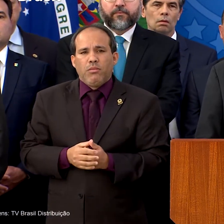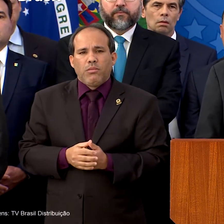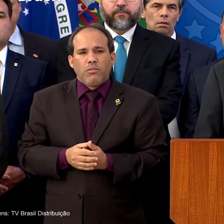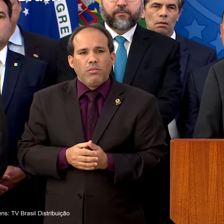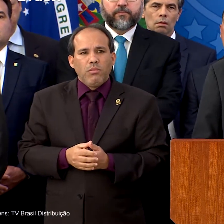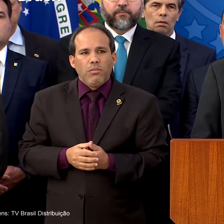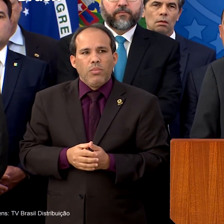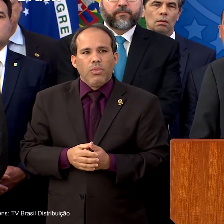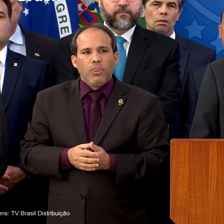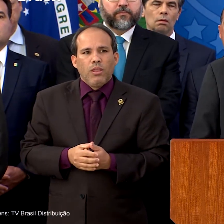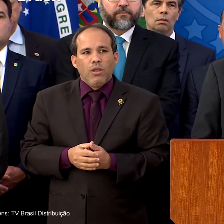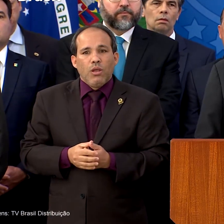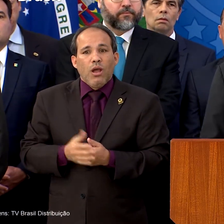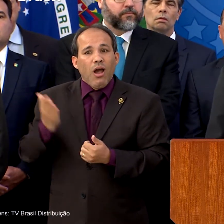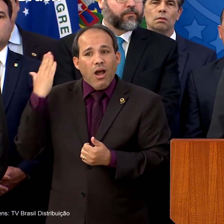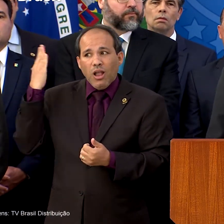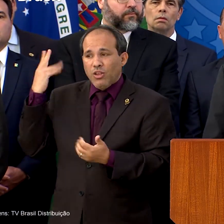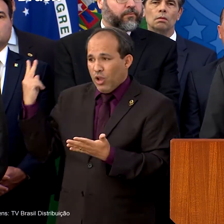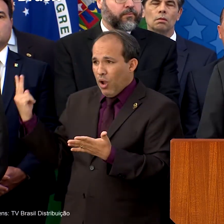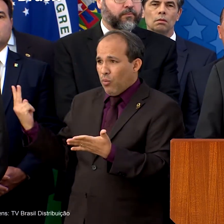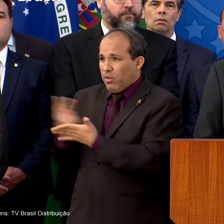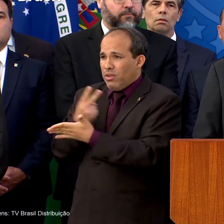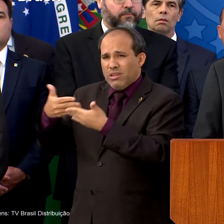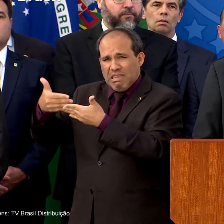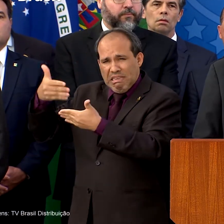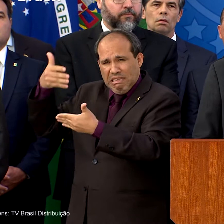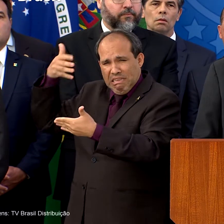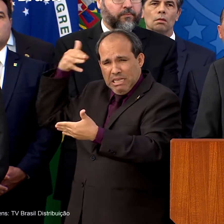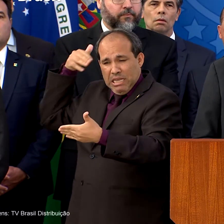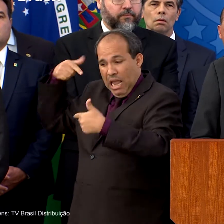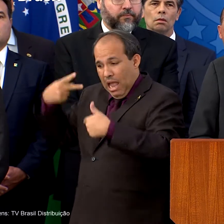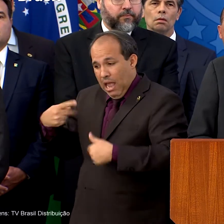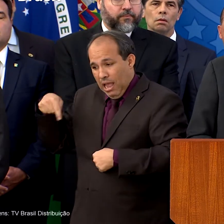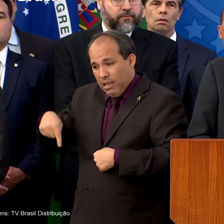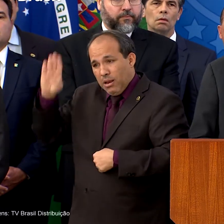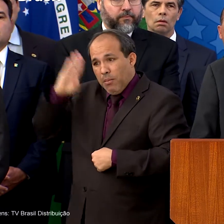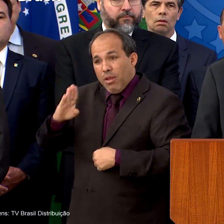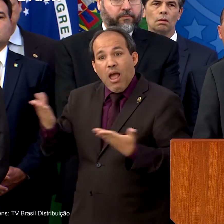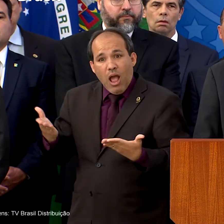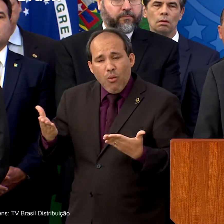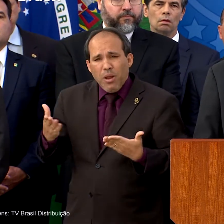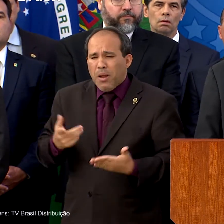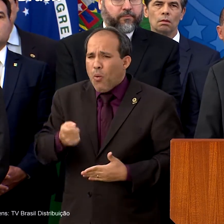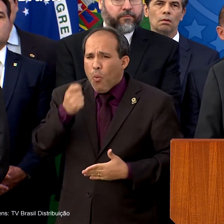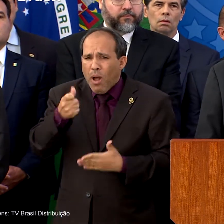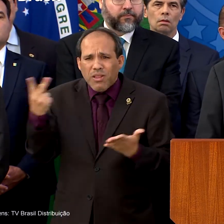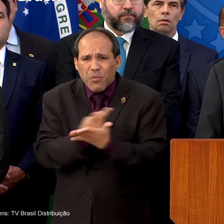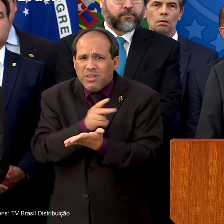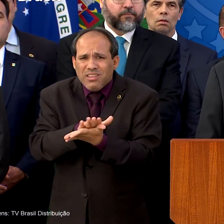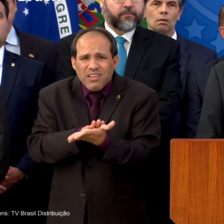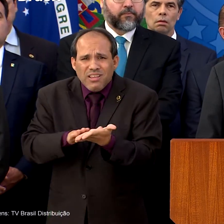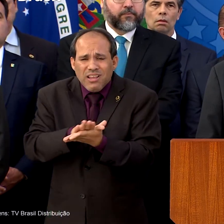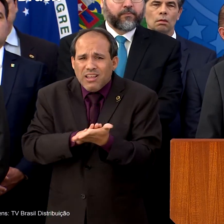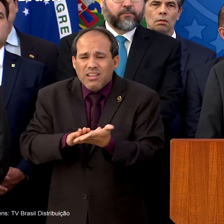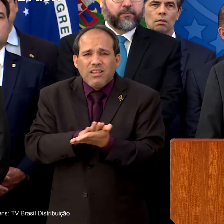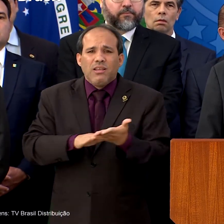as coisas que aconteciam no brasil praticamente não acontece mais